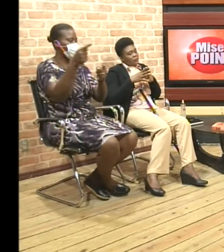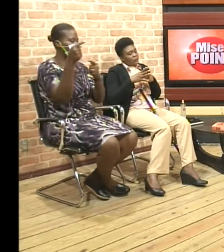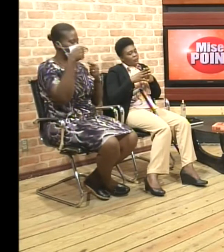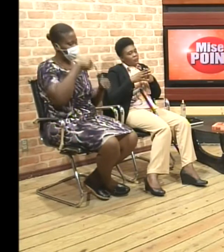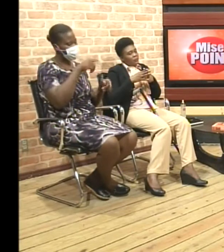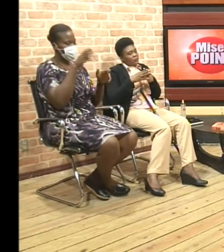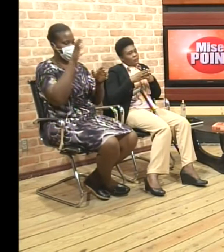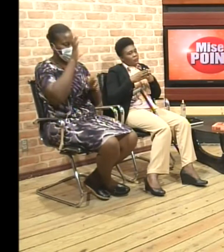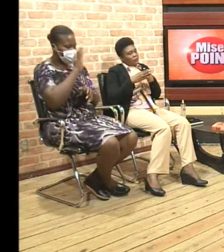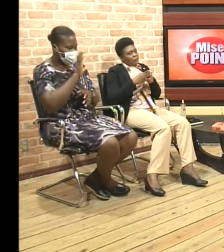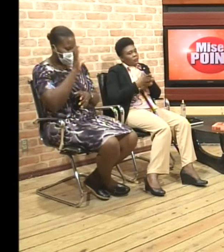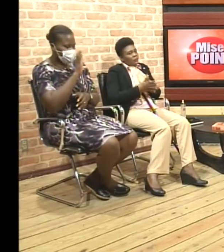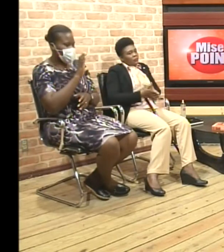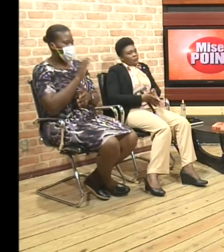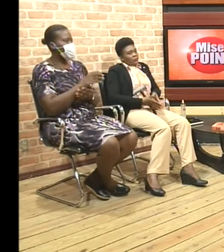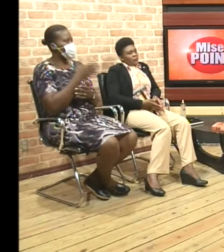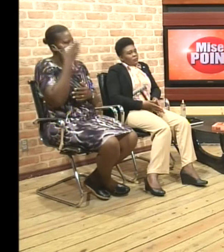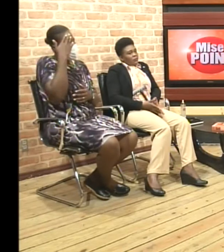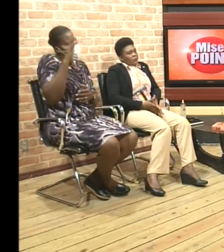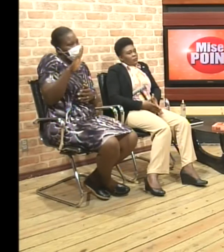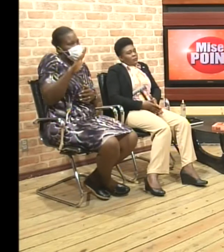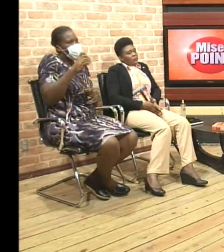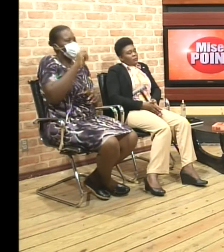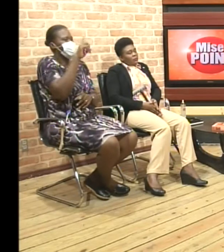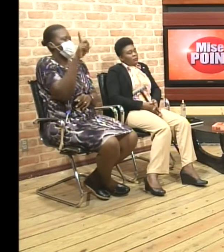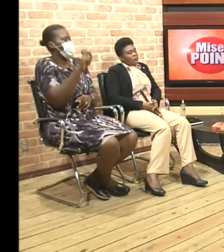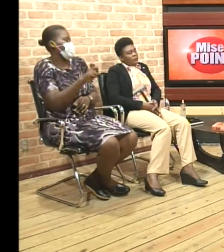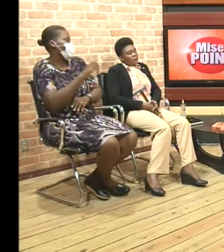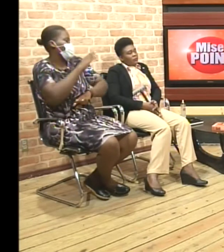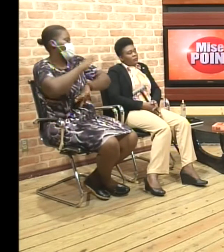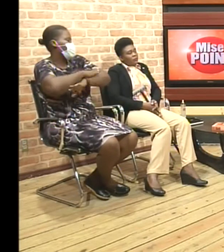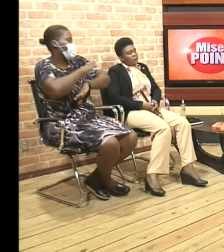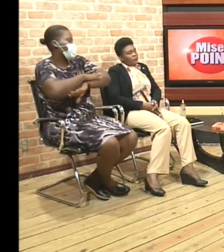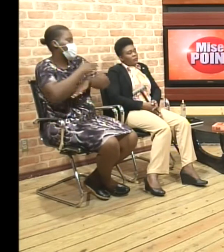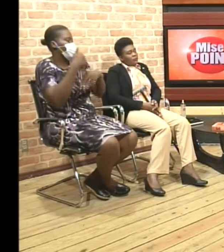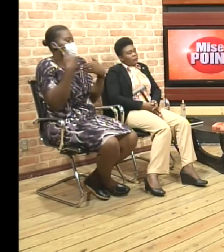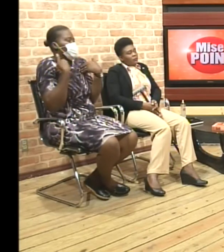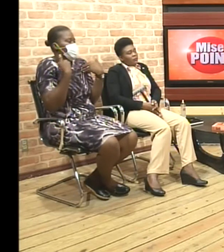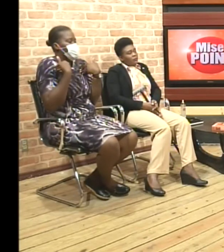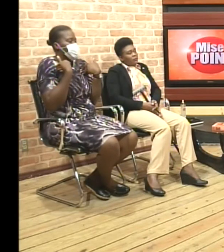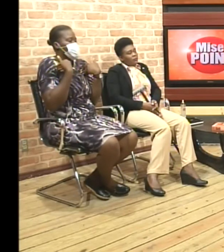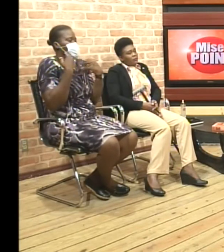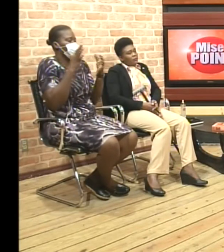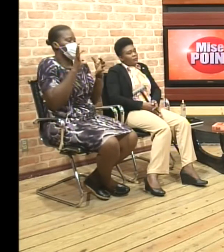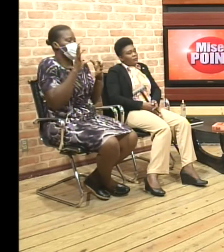nécessité. Maintenant, par contre est-ce que BCF gagne une unité qui